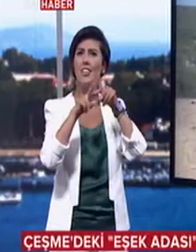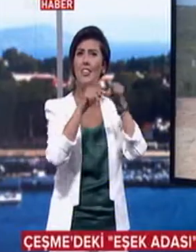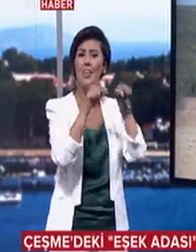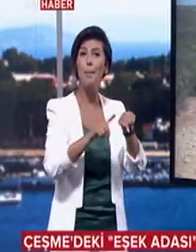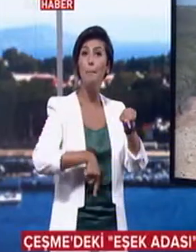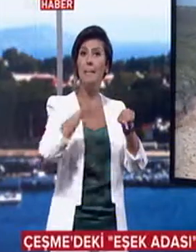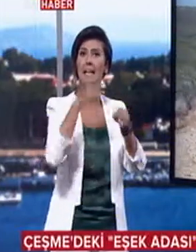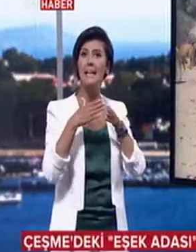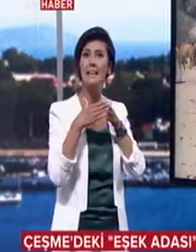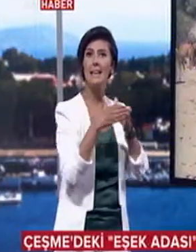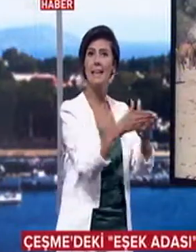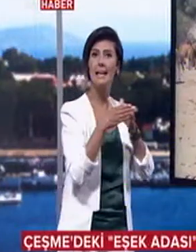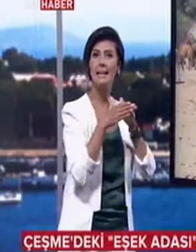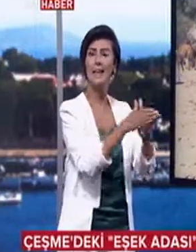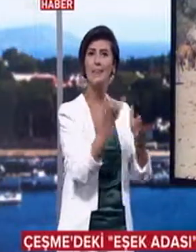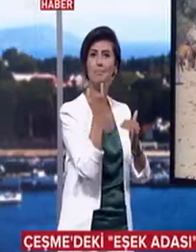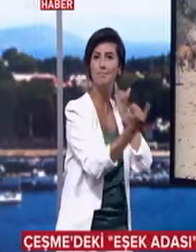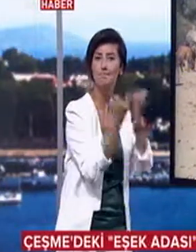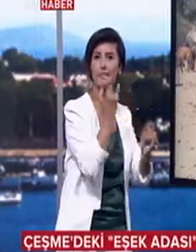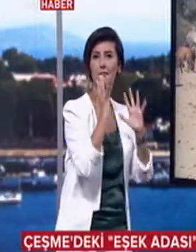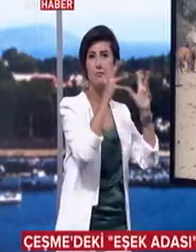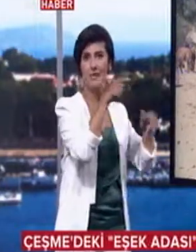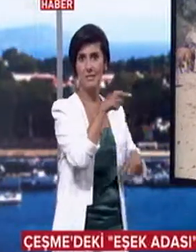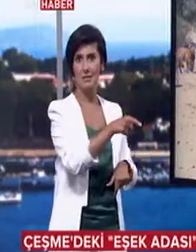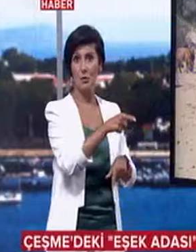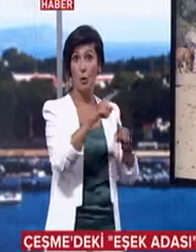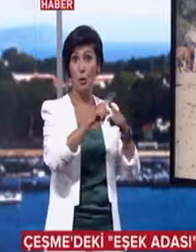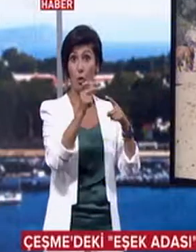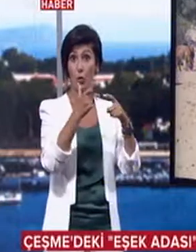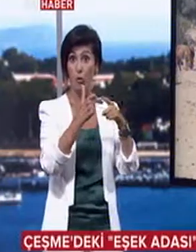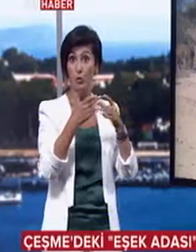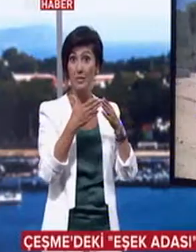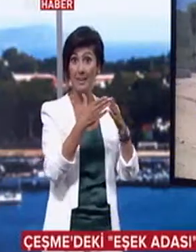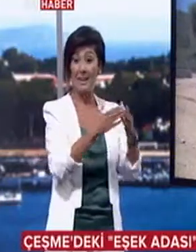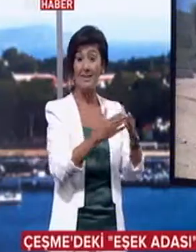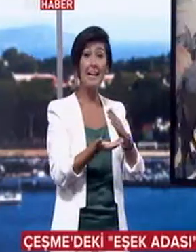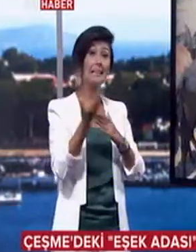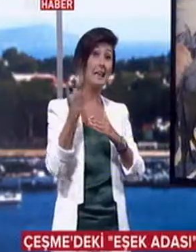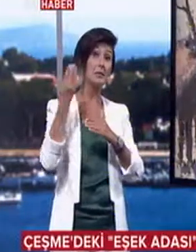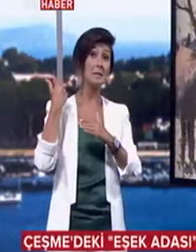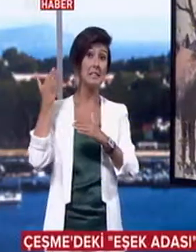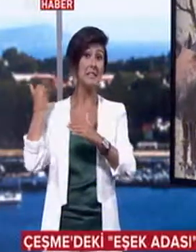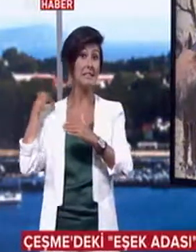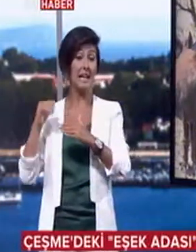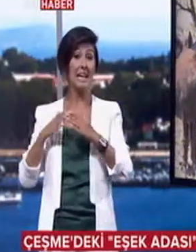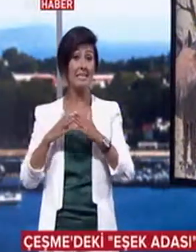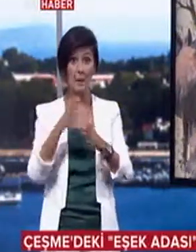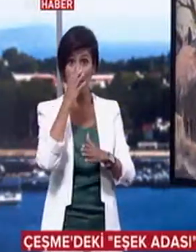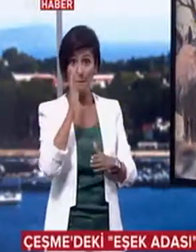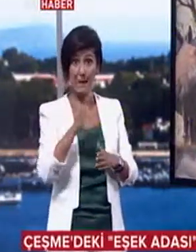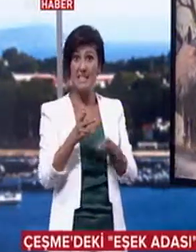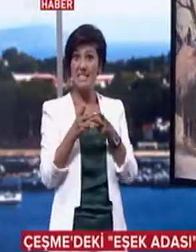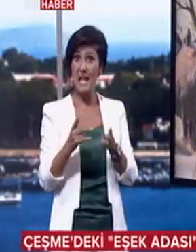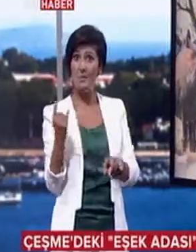Adası, günübirlik tekne turlarının uğrak yerleri arasında. Tur teknelerini geçmişte iskelede bekleyen